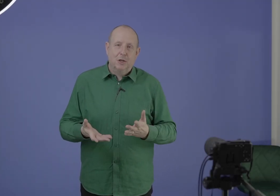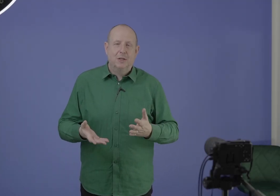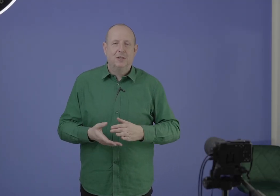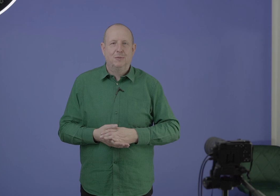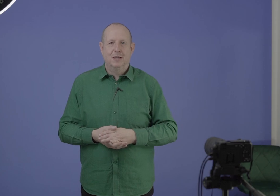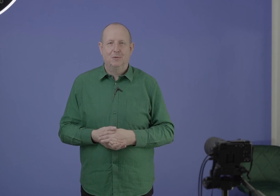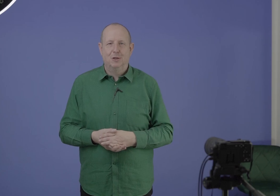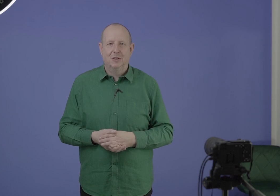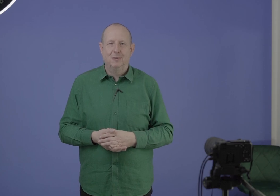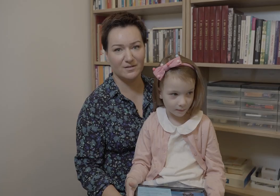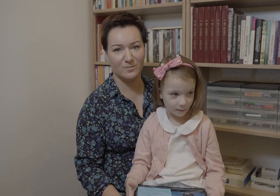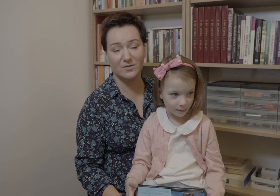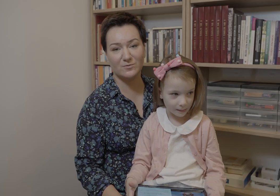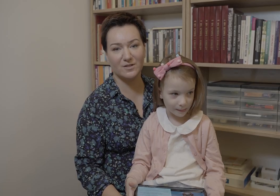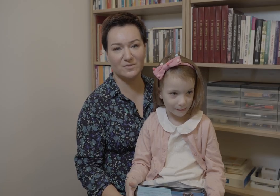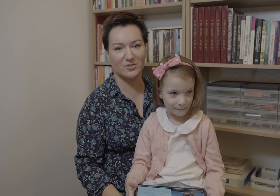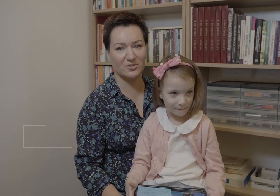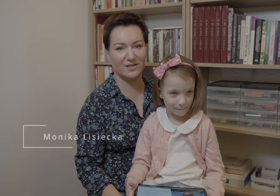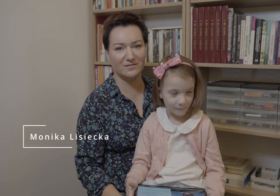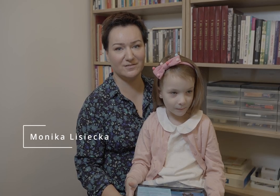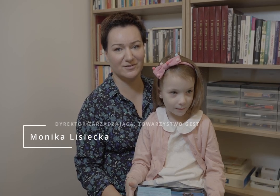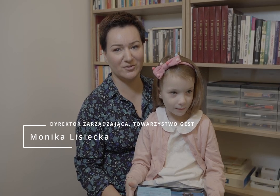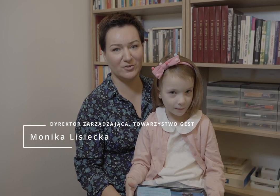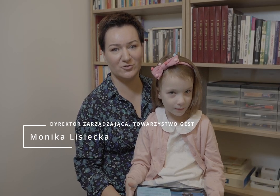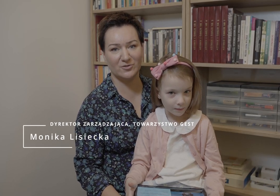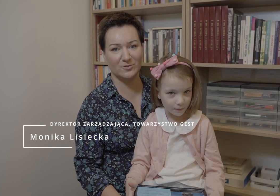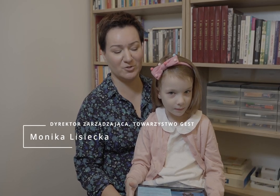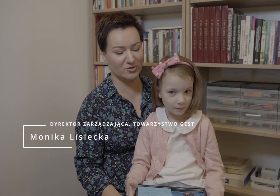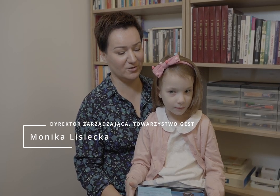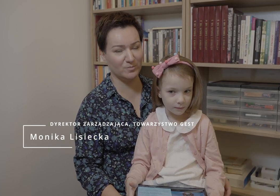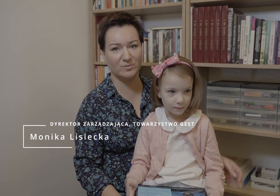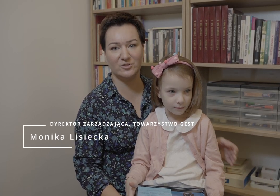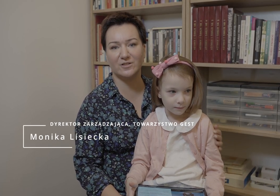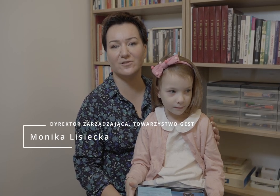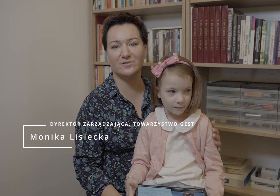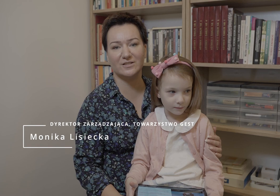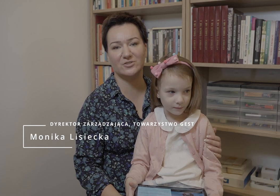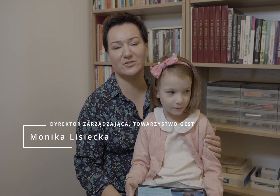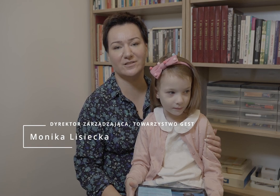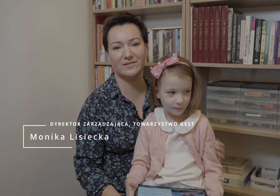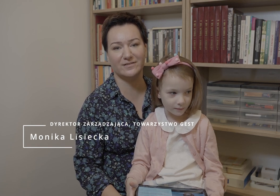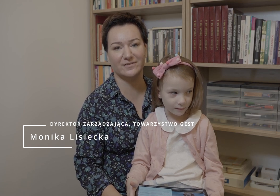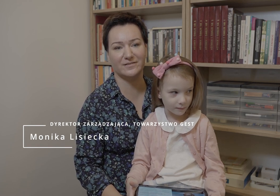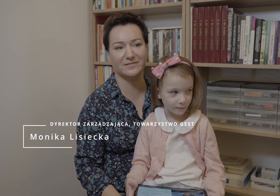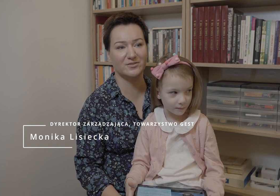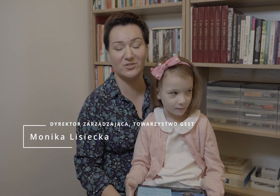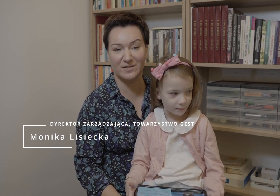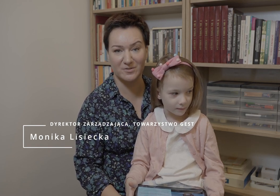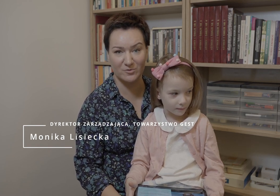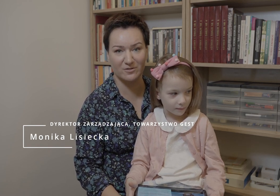przykład z dziećmi niesłyszącymi. Moja córka ma 6 lat, chodzi do przedszkola publicznego dla dzieci, jest dzieckiem